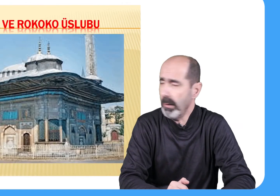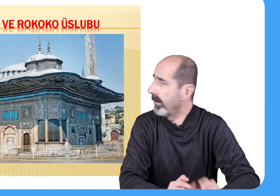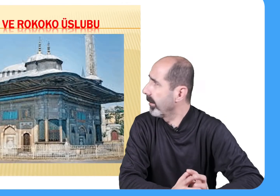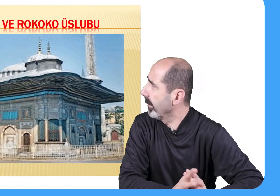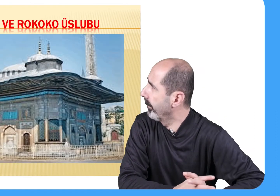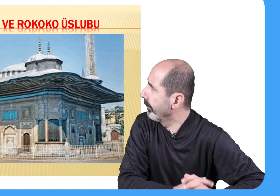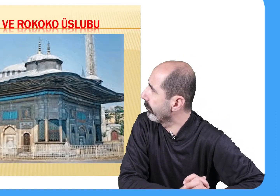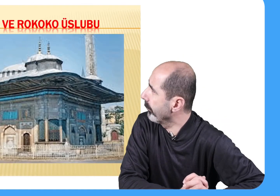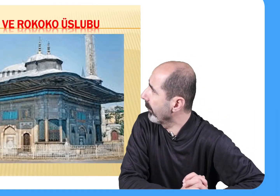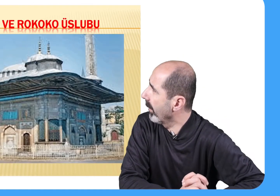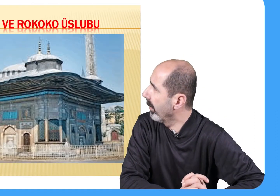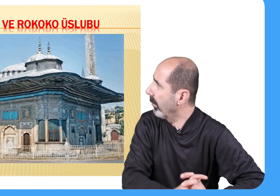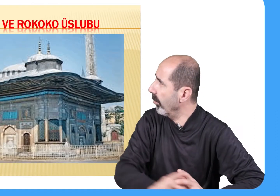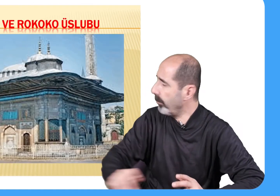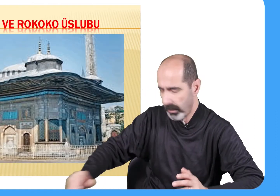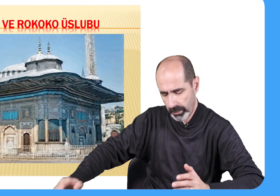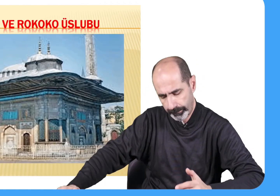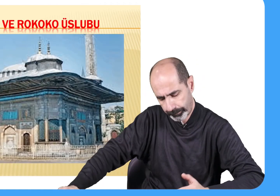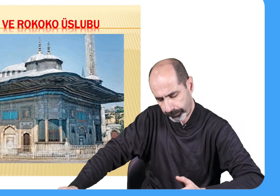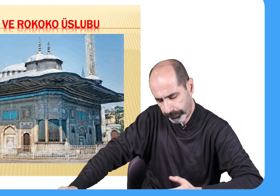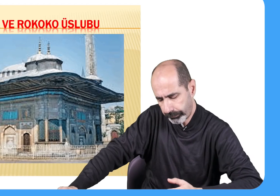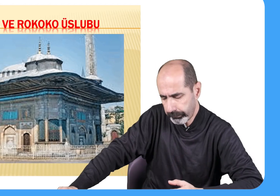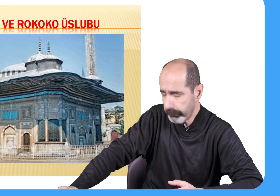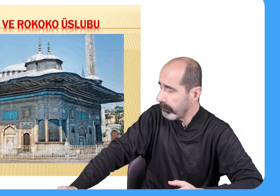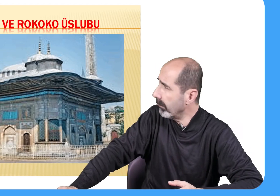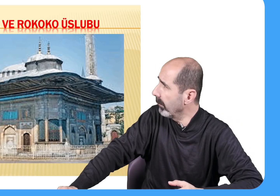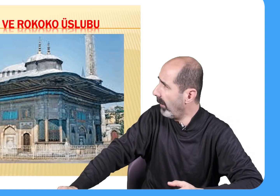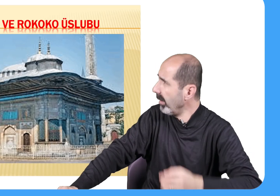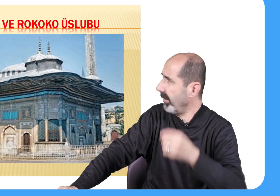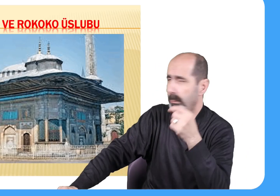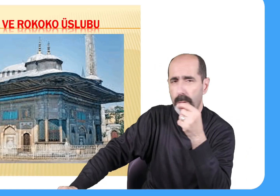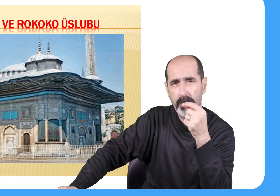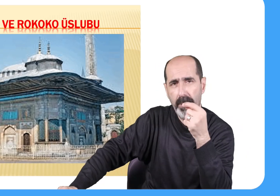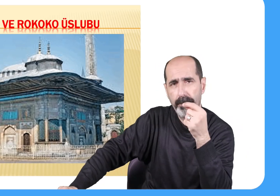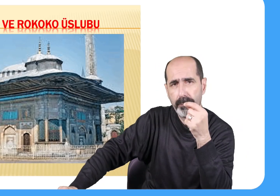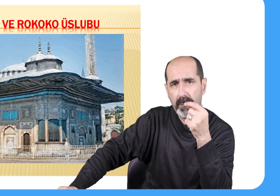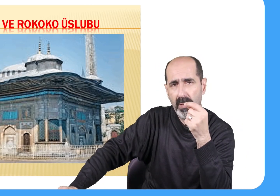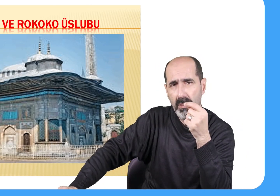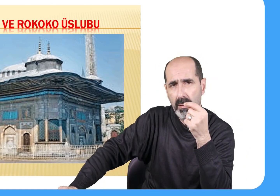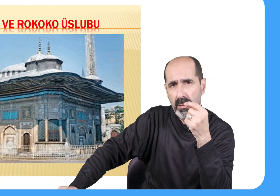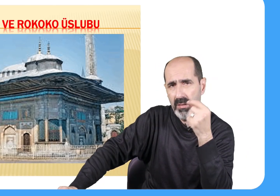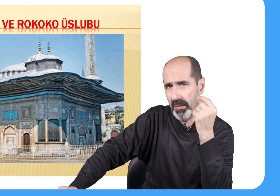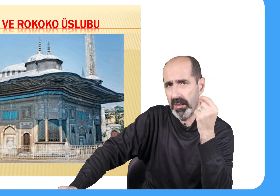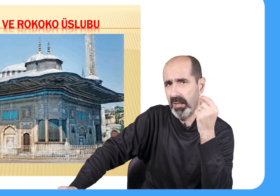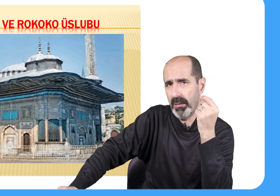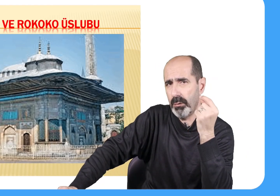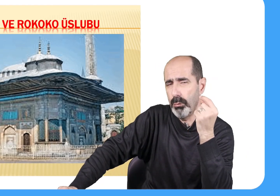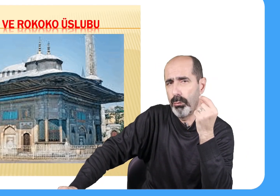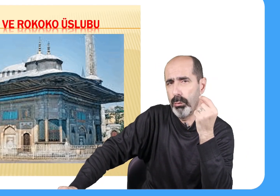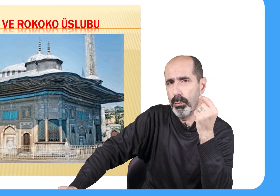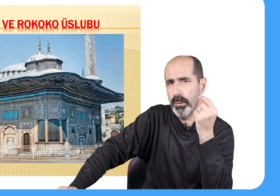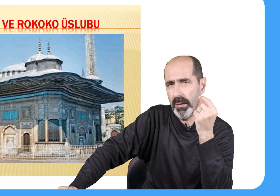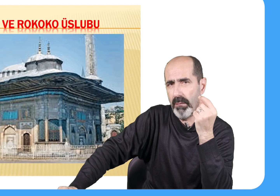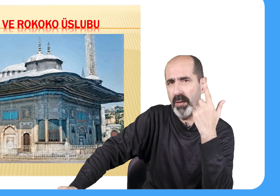Evet Osmanlı bu Maalesef bu dönemde kendi